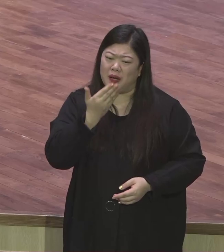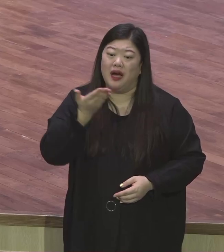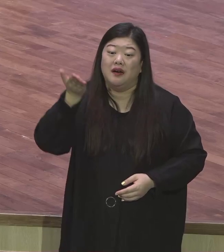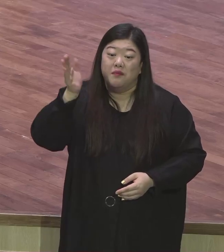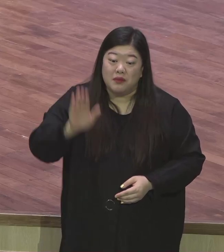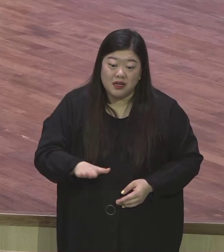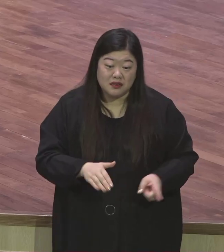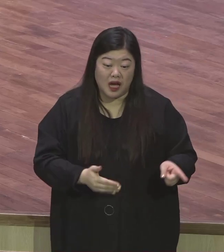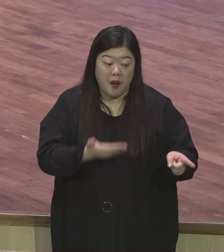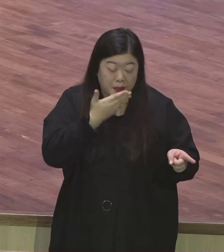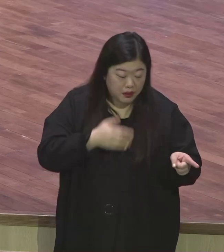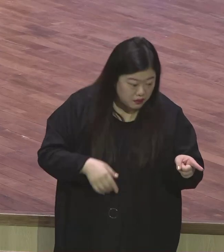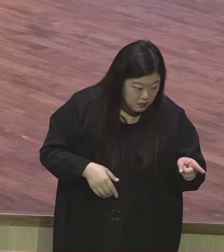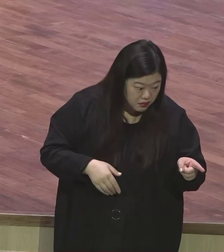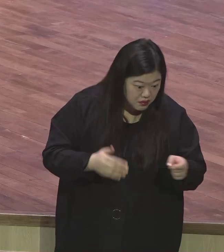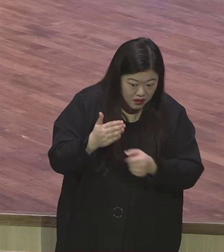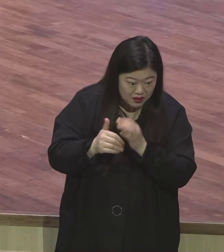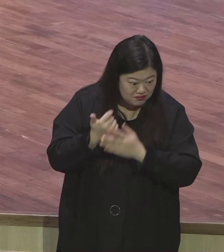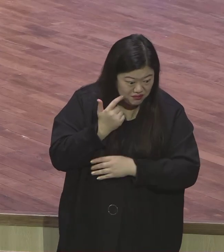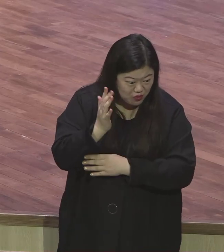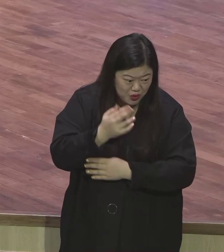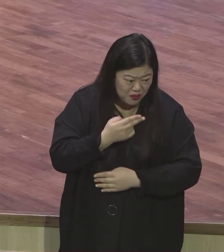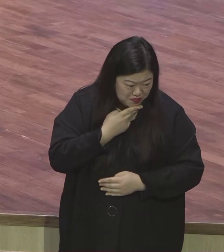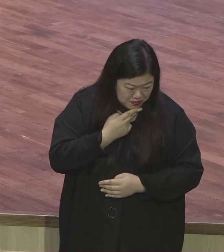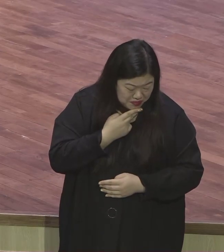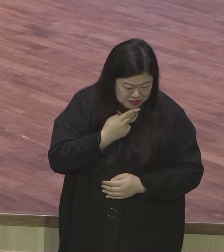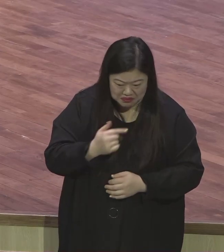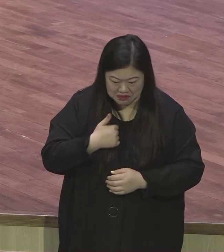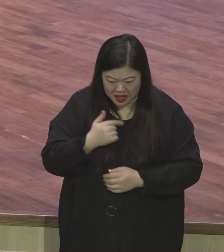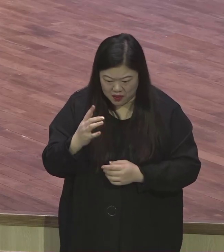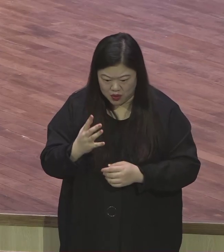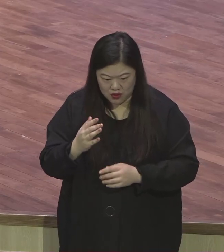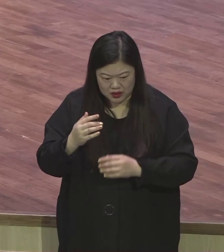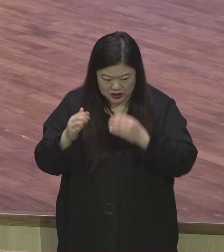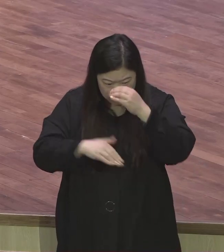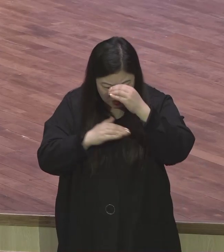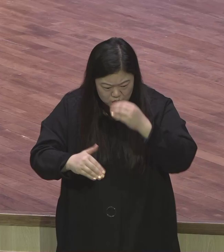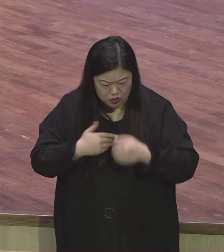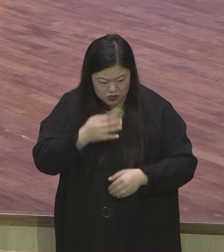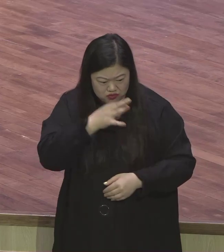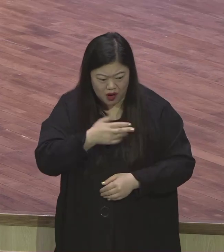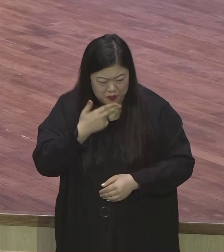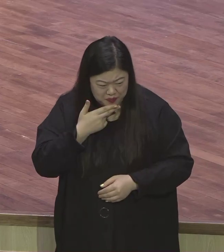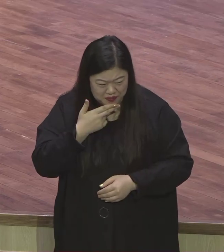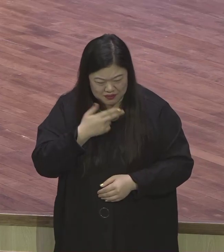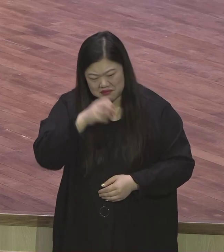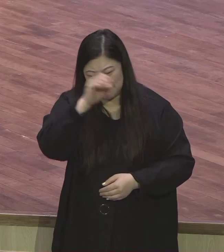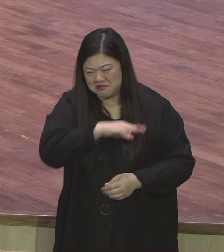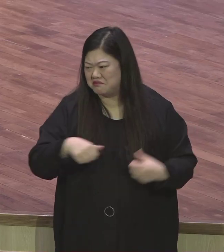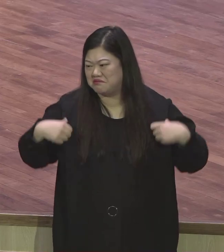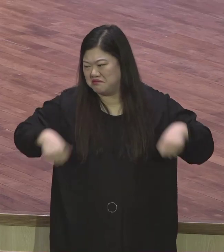성도에게 유익이 되지 않고 교회에 덕이 되지 않는다면 안 하는 것입니다.